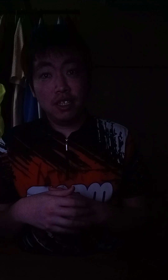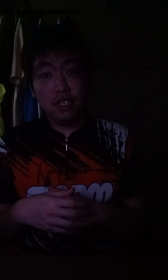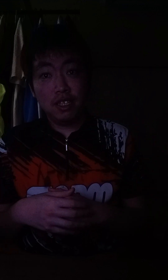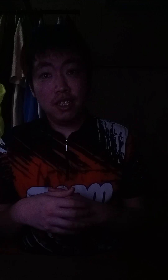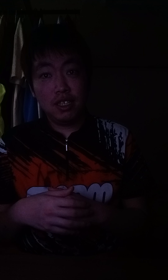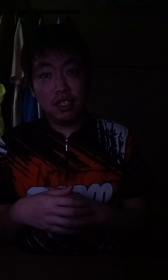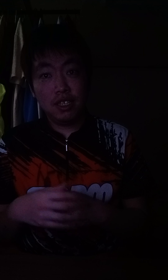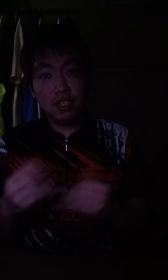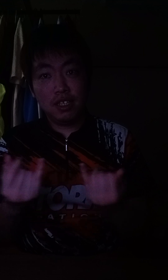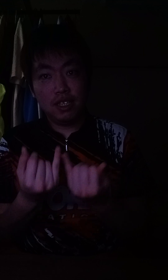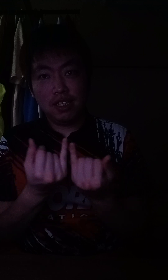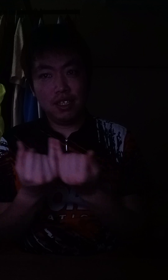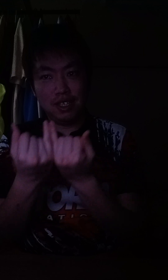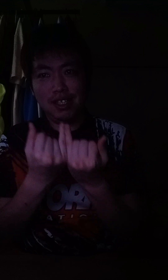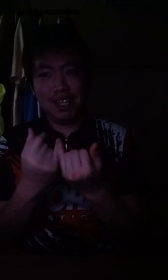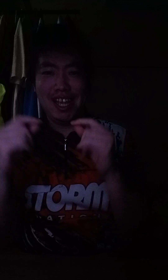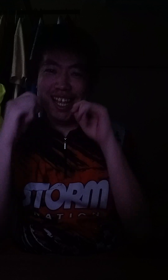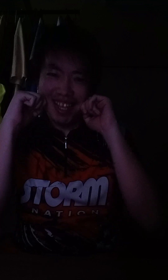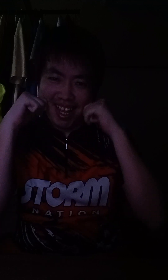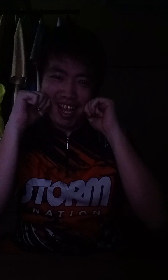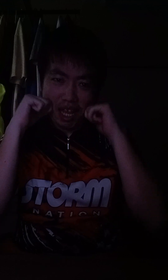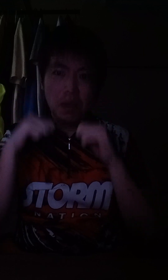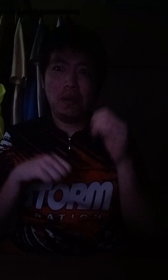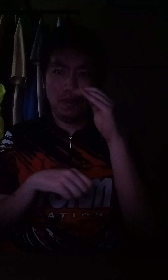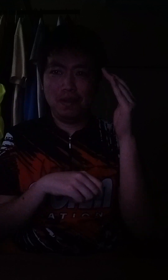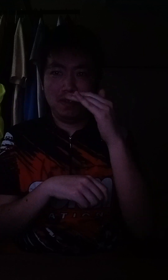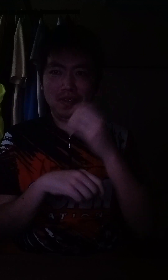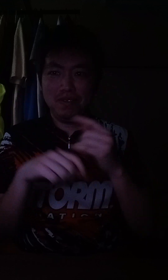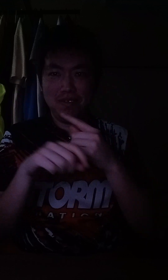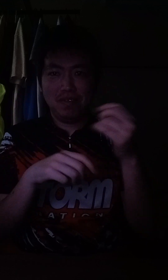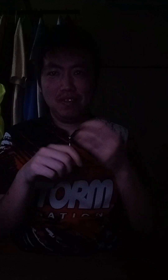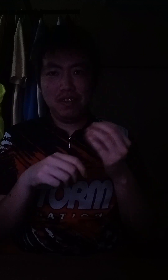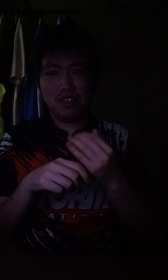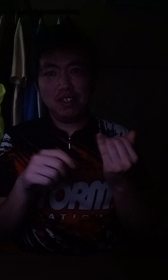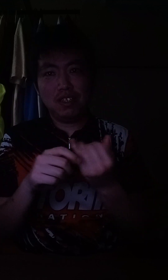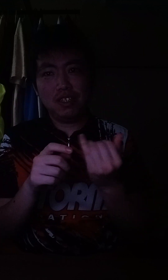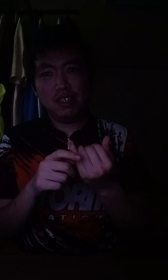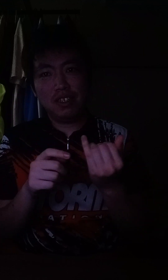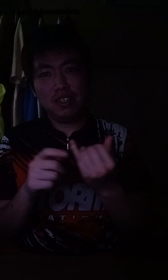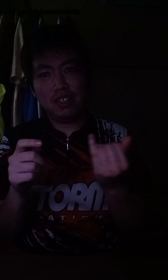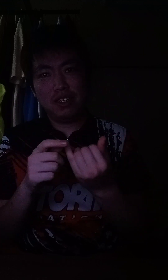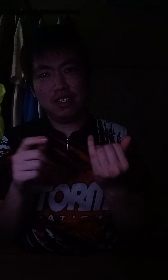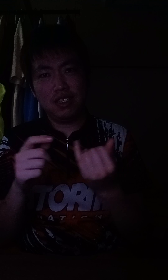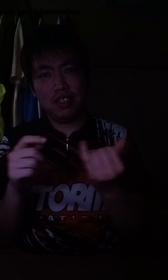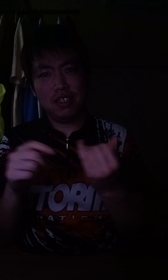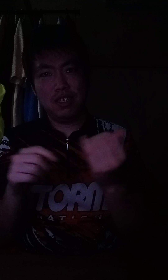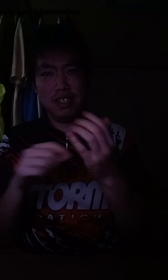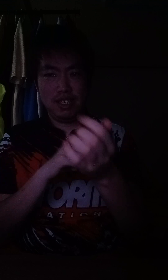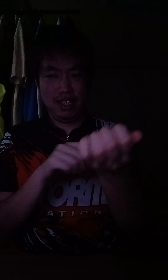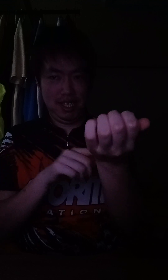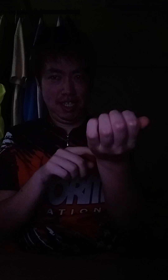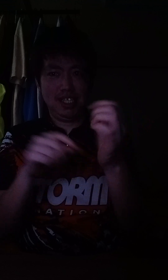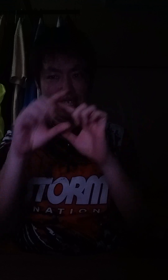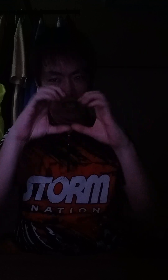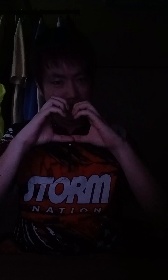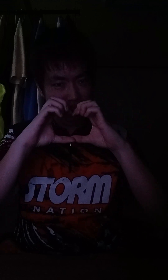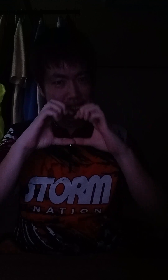현아는 병원 내에서도 애교쟁이로 통한다는데요. 따끔한 주사 뒤 팔에 그려지는 하트는 무서운